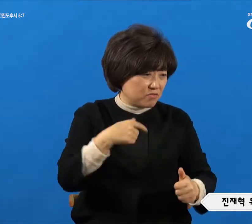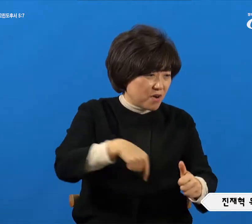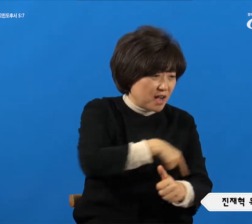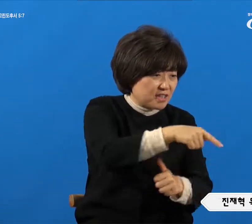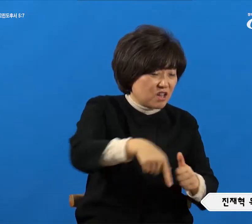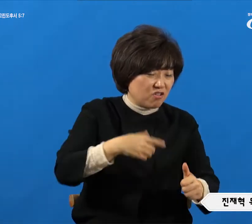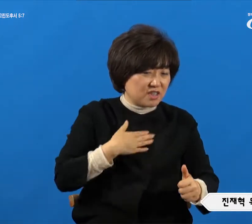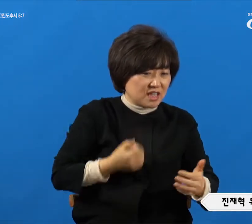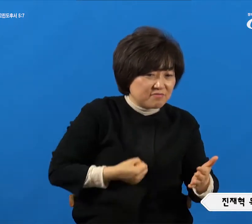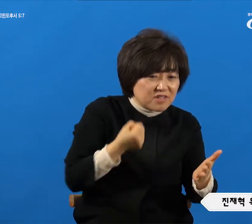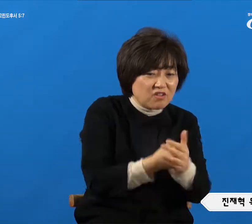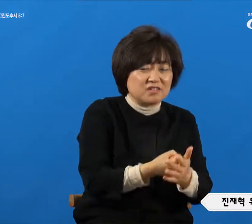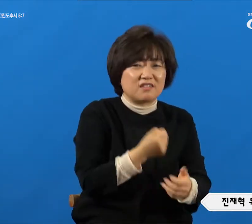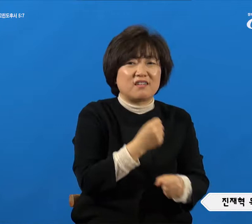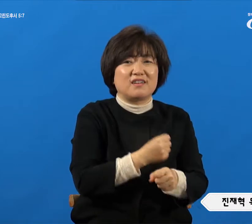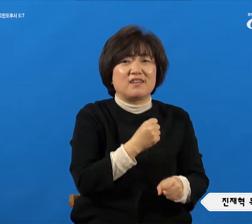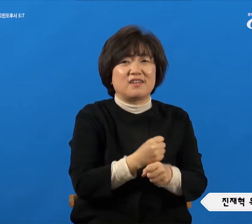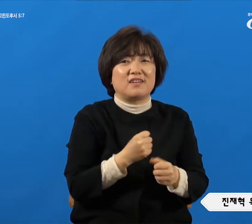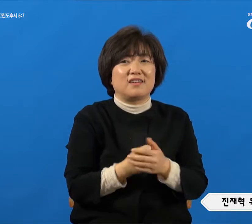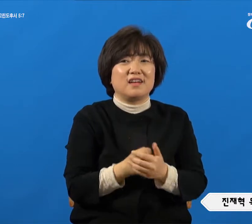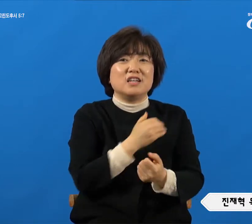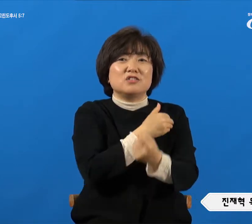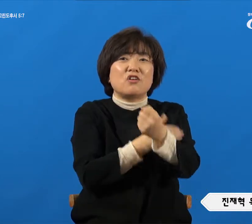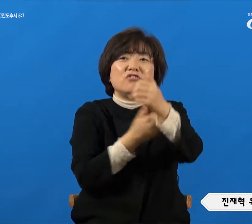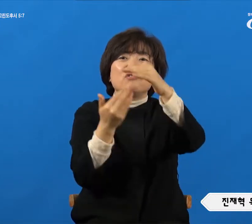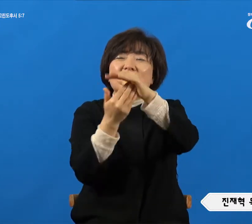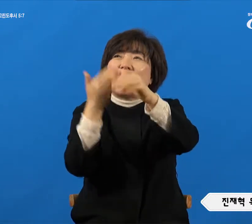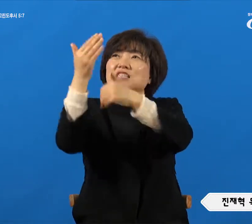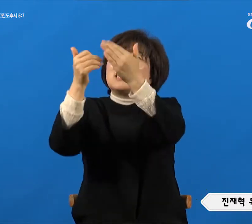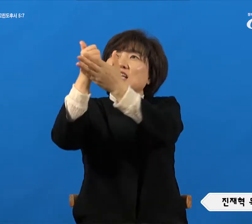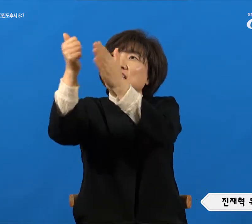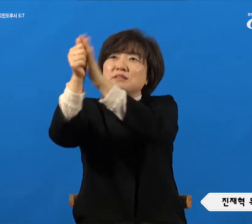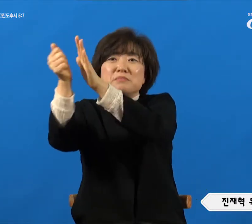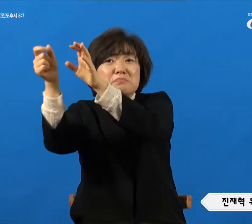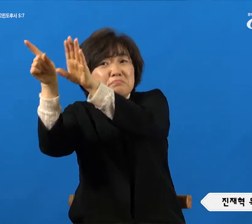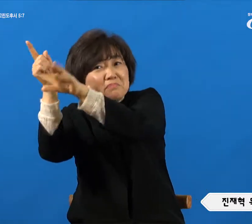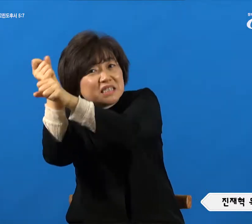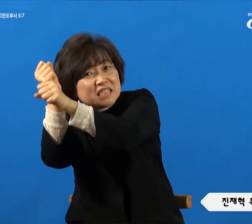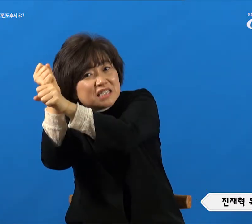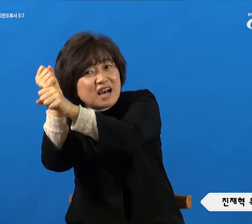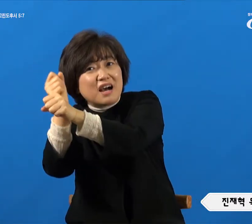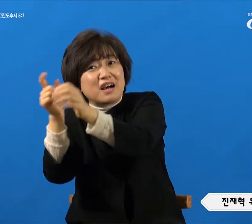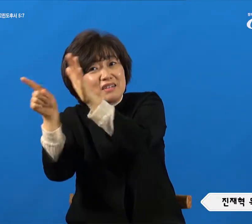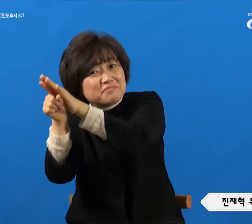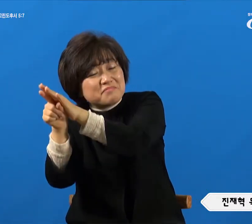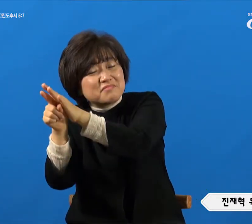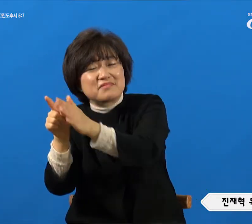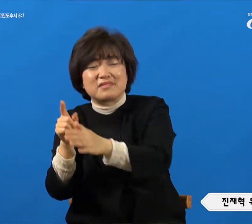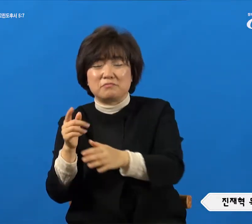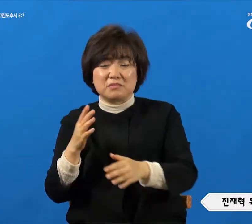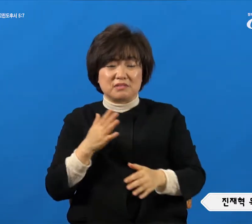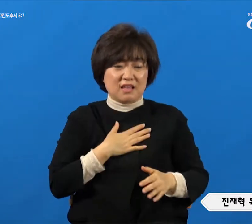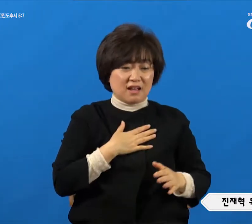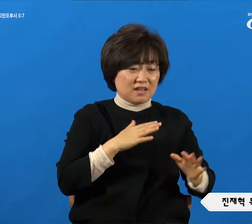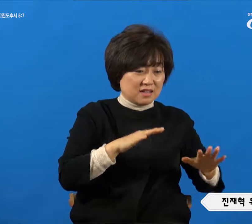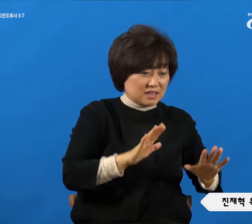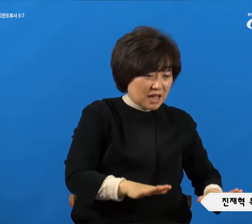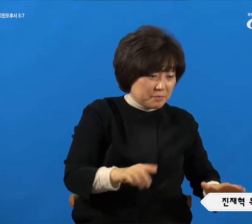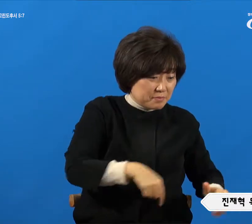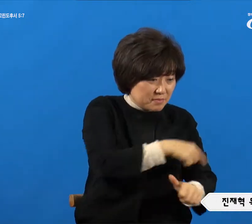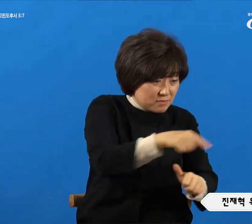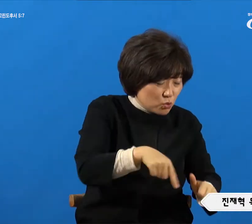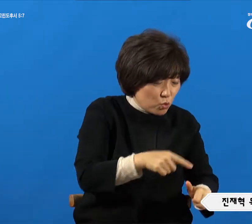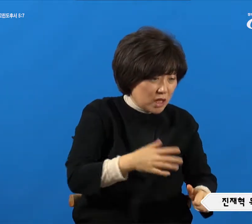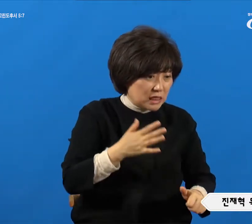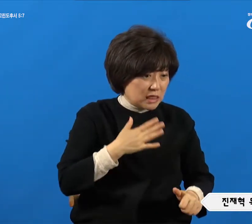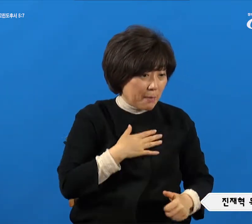나를 결정합니다. 전능하신 하나님을 믿노라고 하면서 막상 우리 삶의 현장에서는